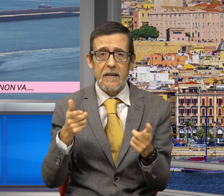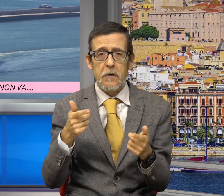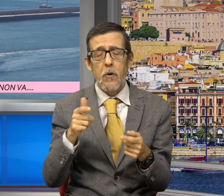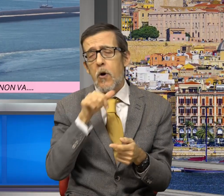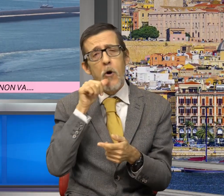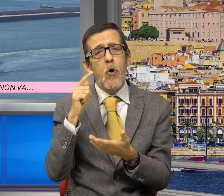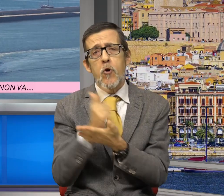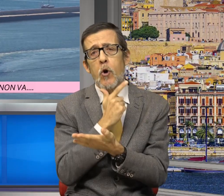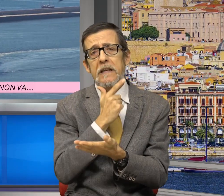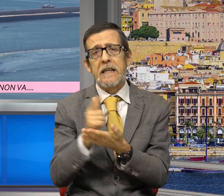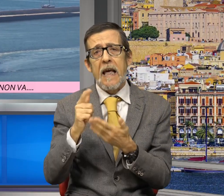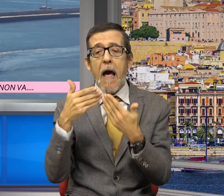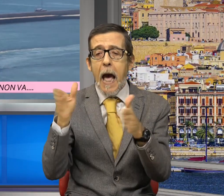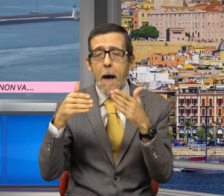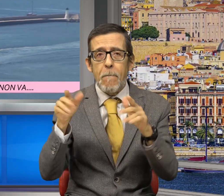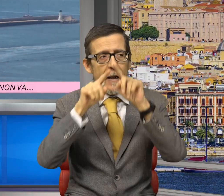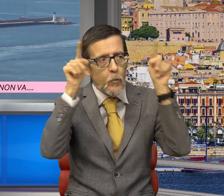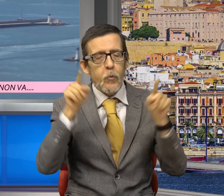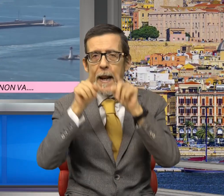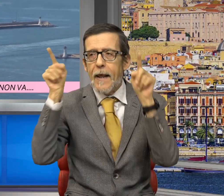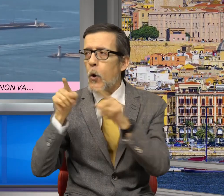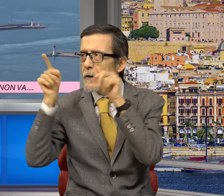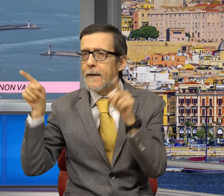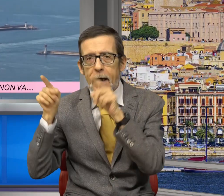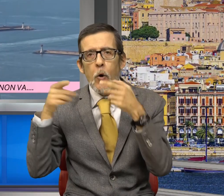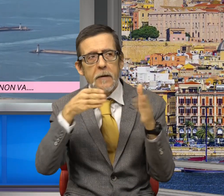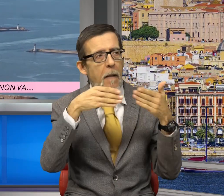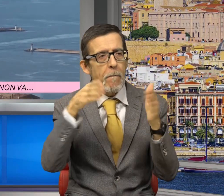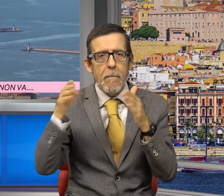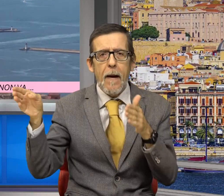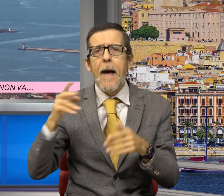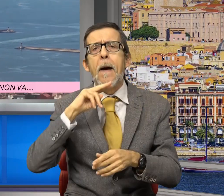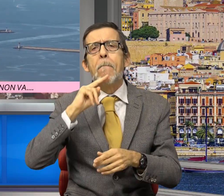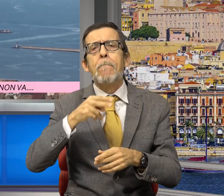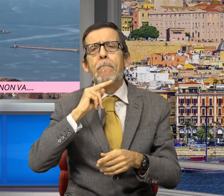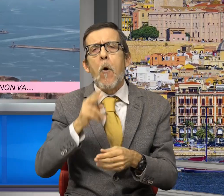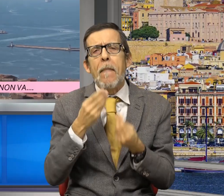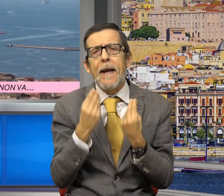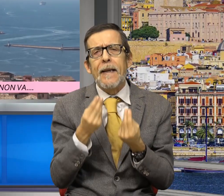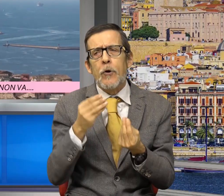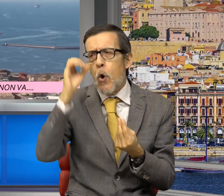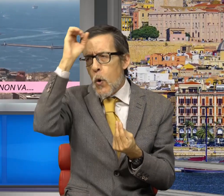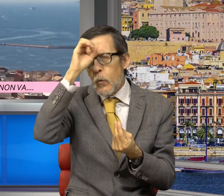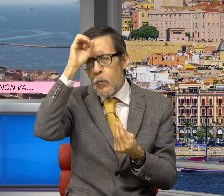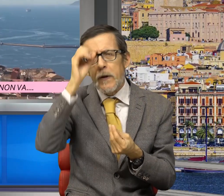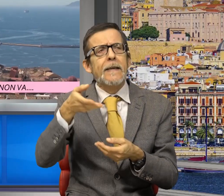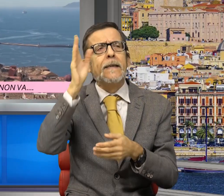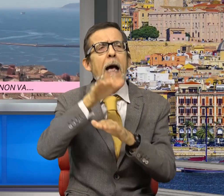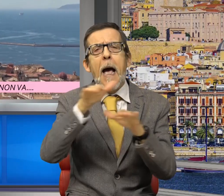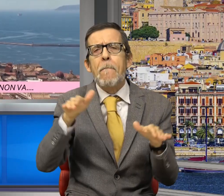delle attività commerciali a Cagliari siano fissate nel pomeriggio, quando i turisti sono al mare e i cittadini non si avventurano a